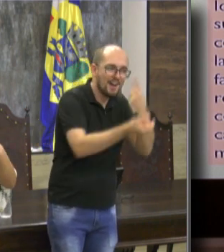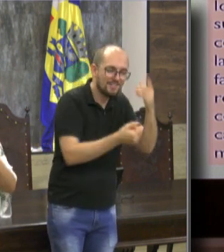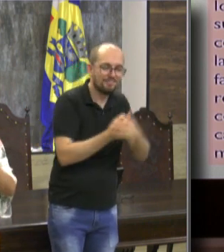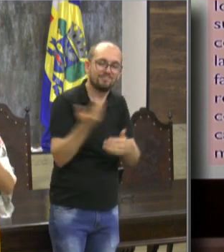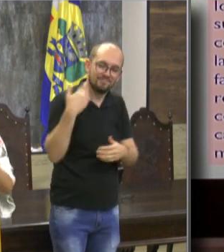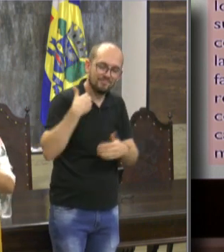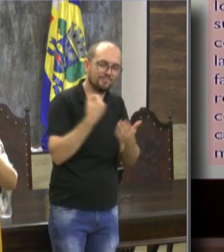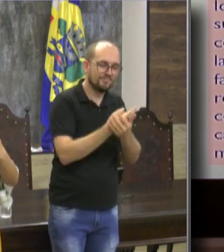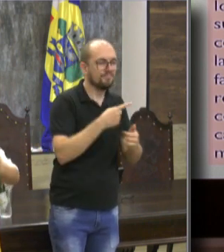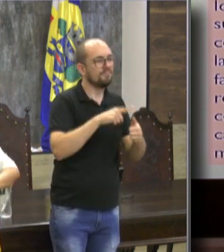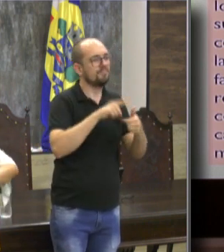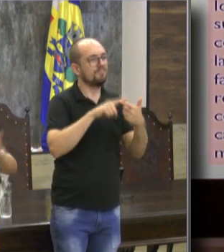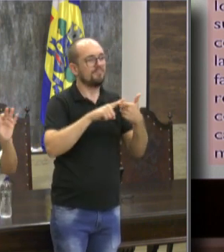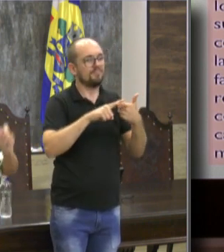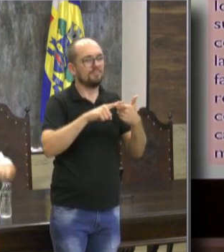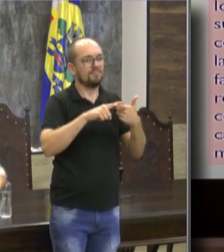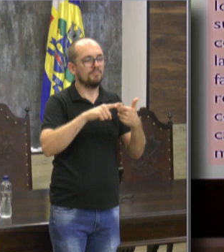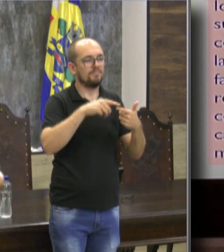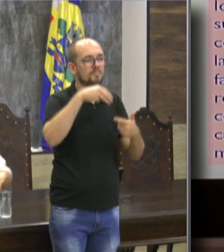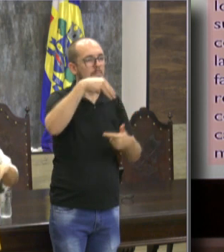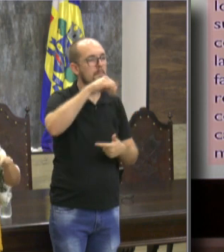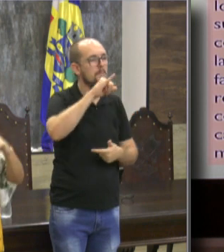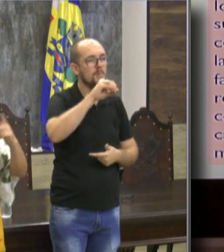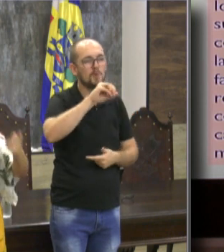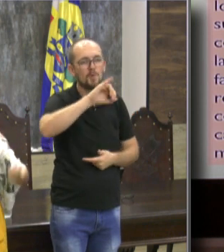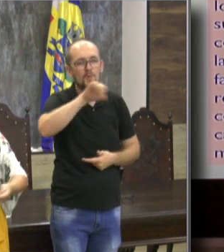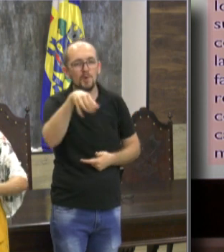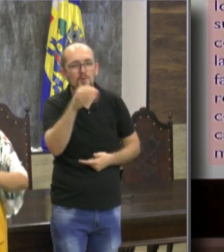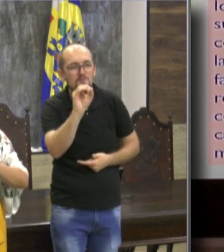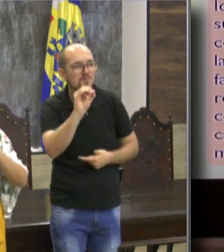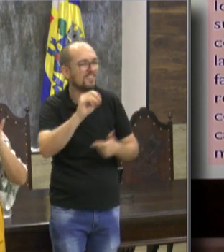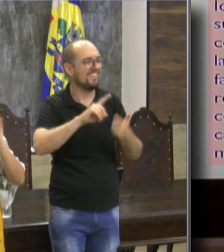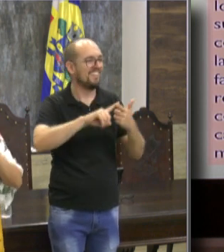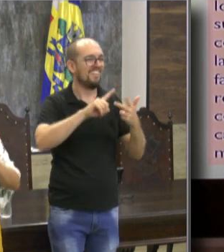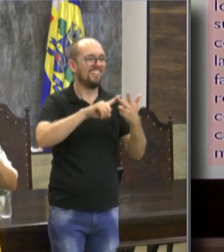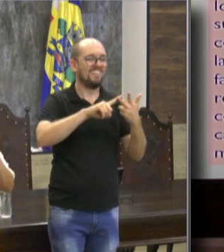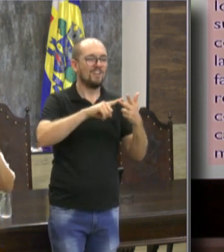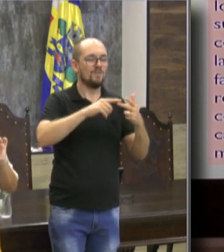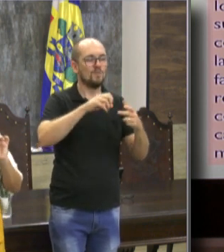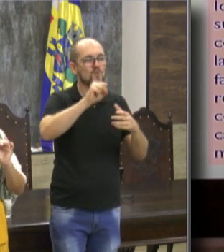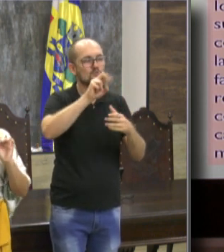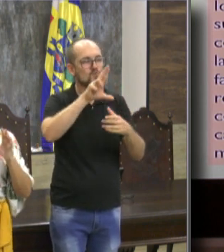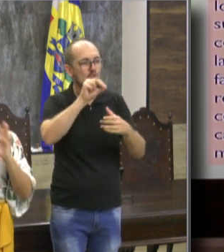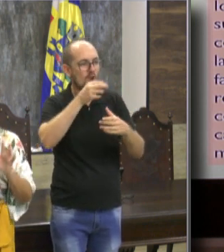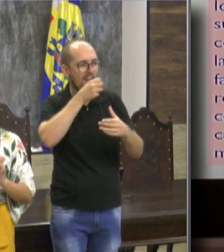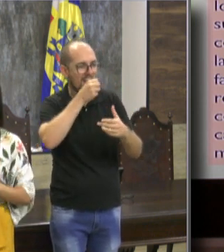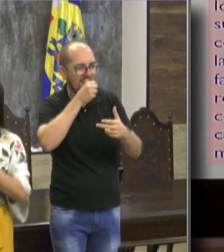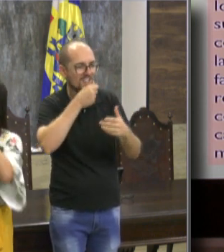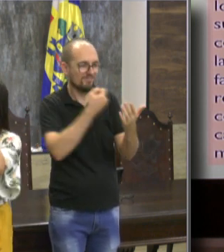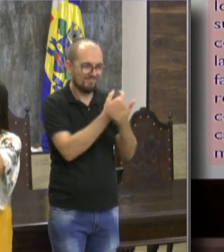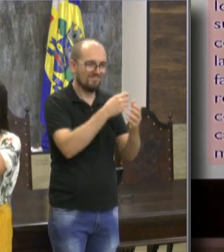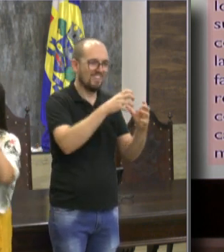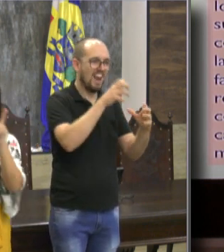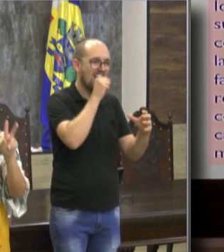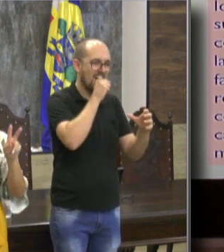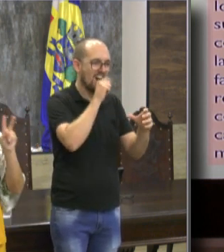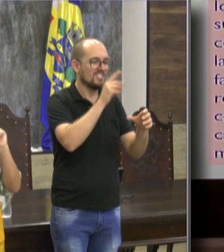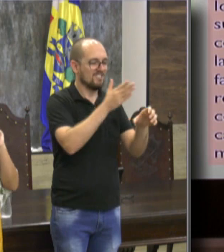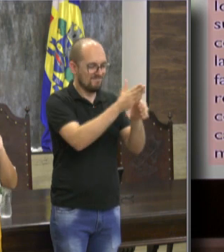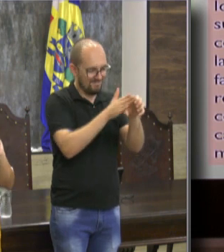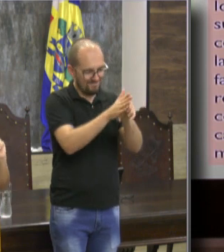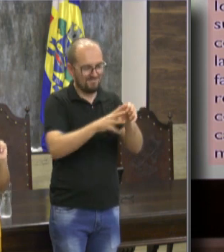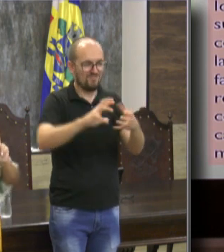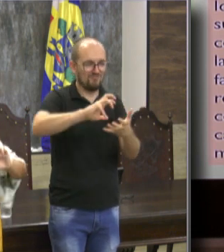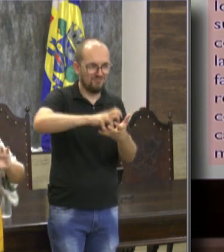pizza, que é difícil, a gente chegava todo sujo em casa. Então, suco de laranja. Agora, o que nós estamos fazendo ultimamente? A gente vai ao mercado